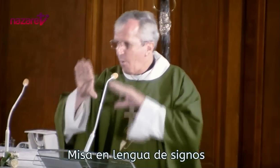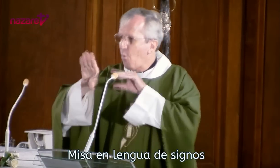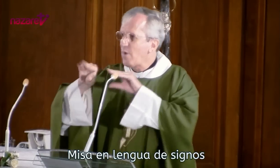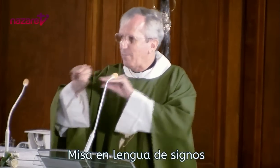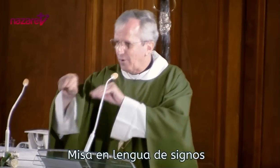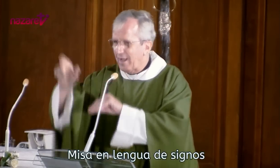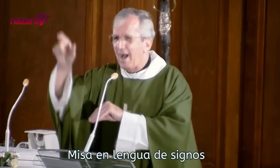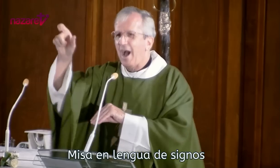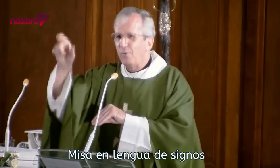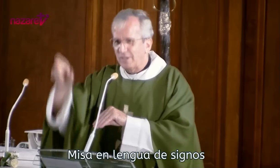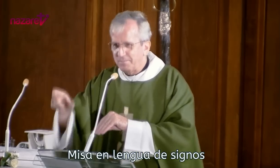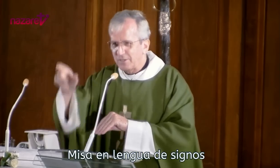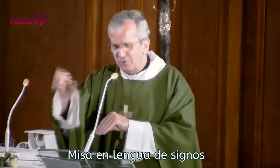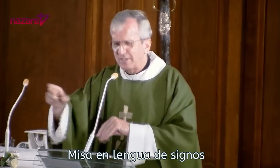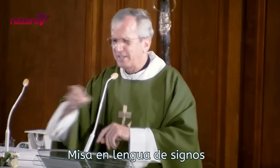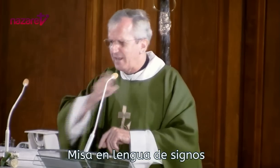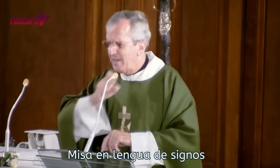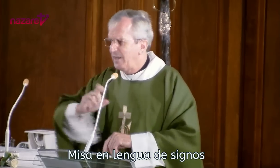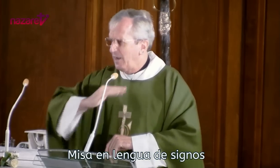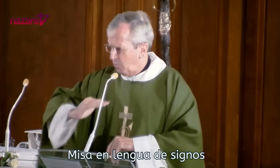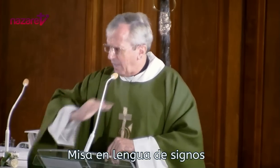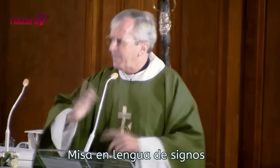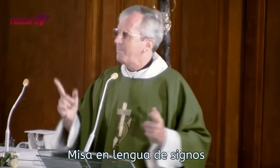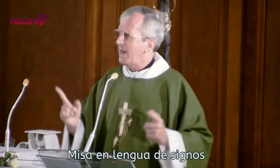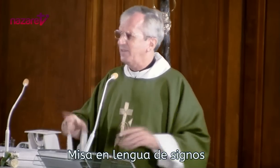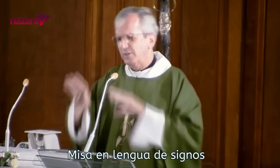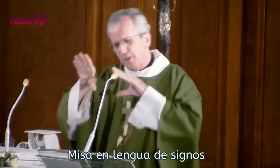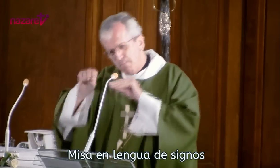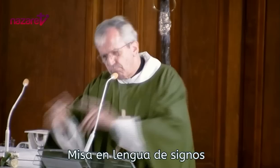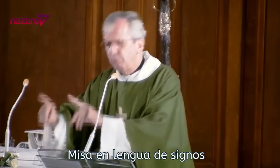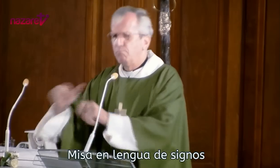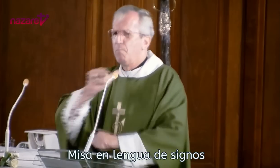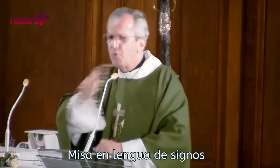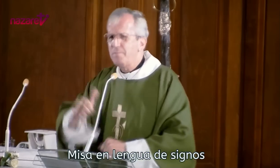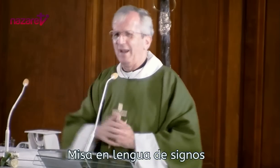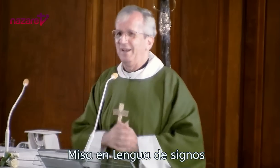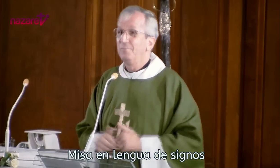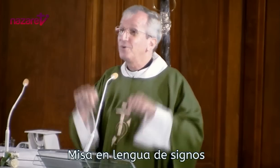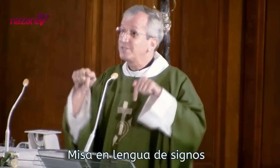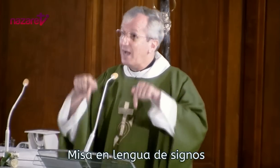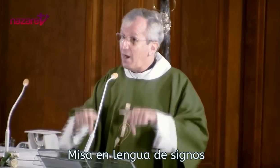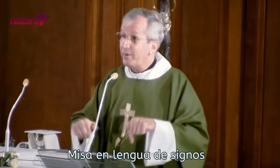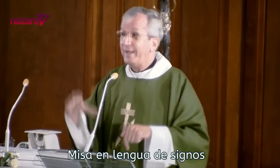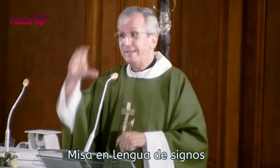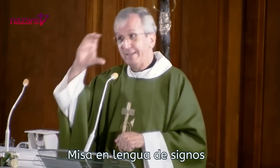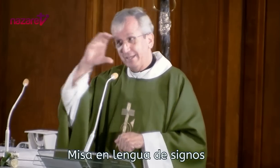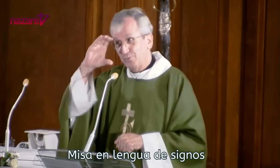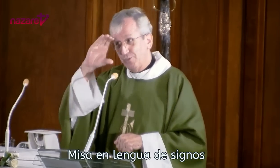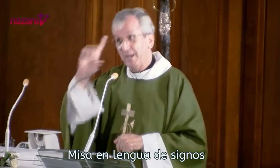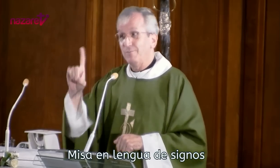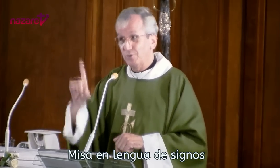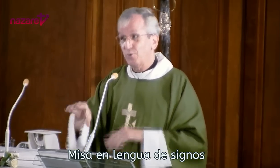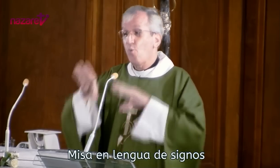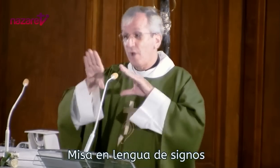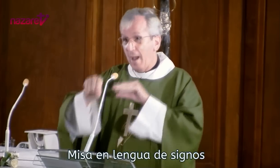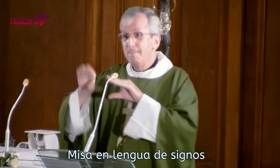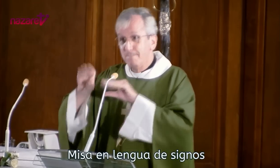Una bronca a unas personas que lo hacen mal y dices, muy mal. Pues ahora escucharemos una